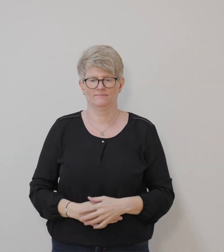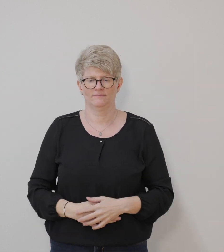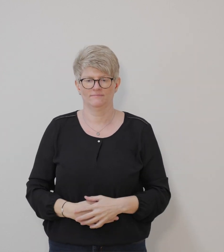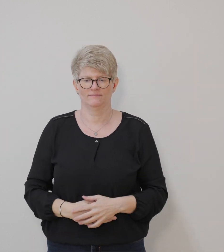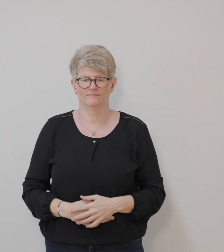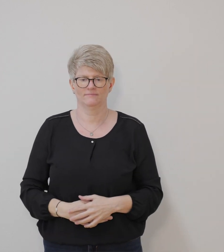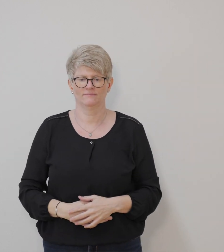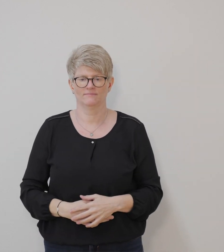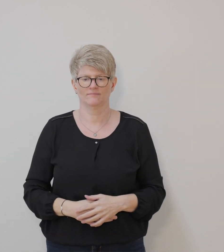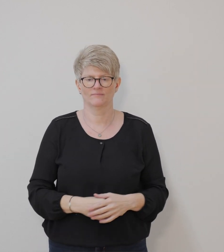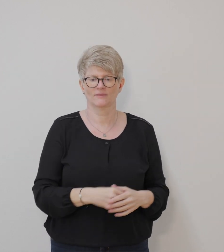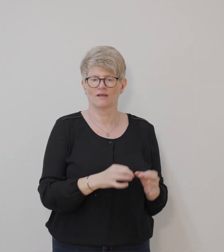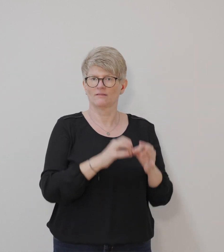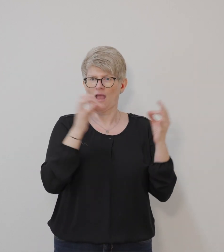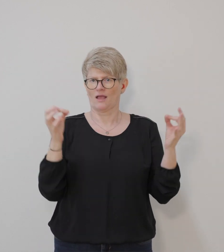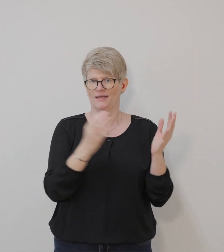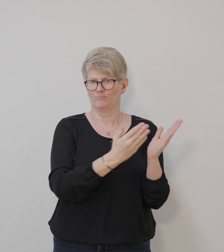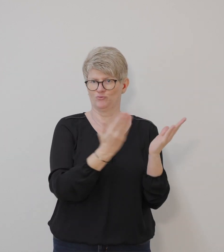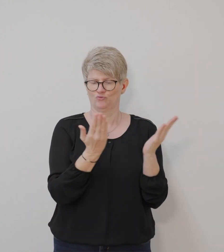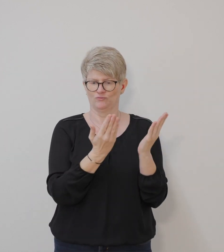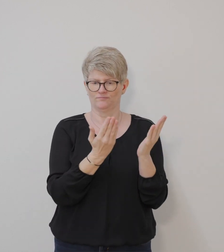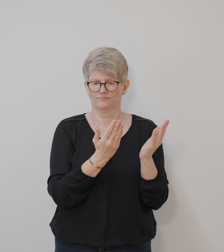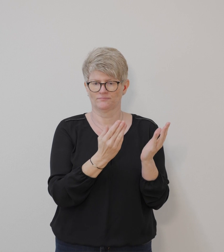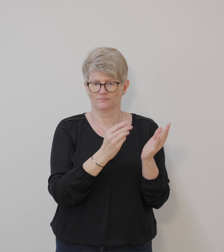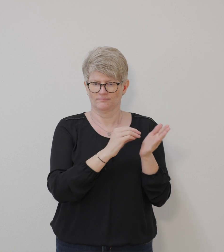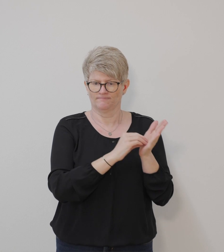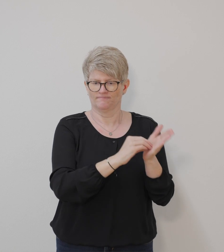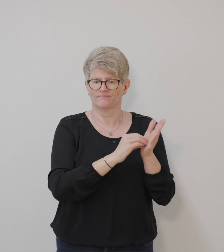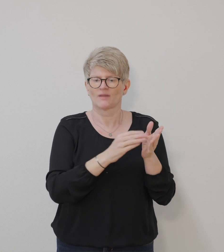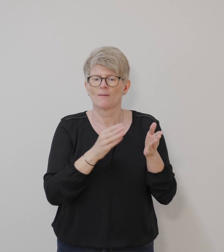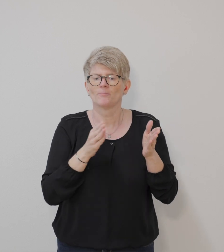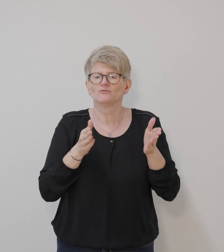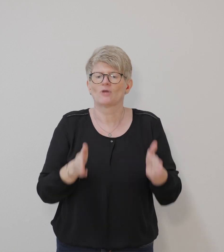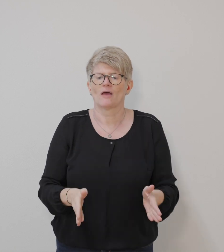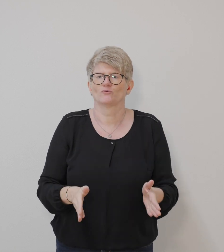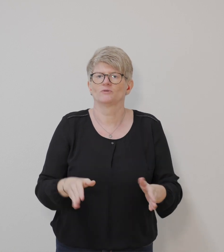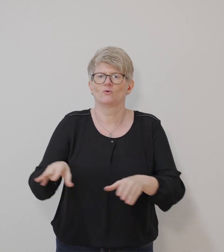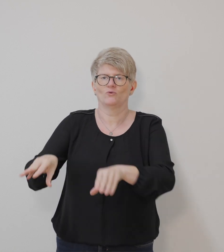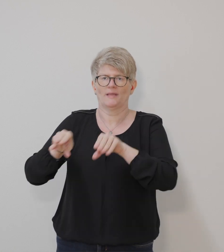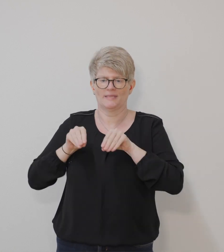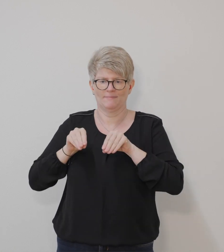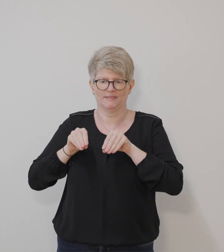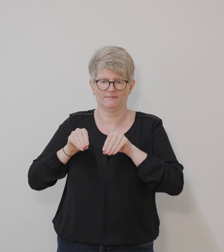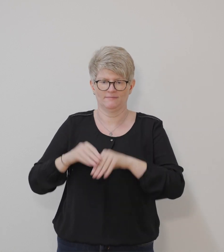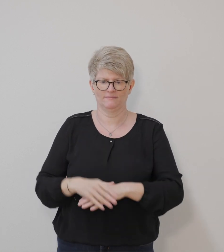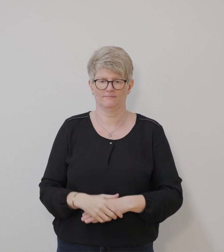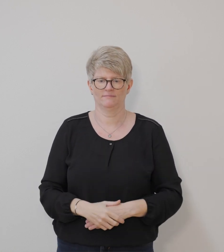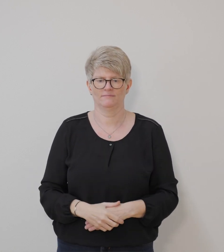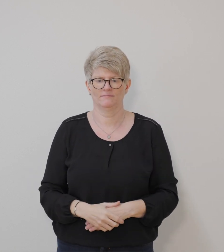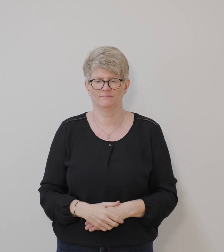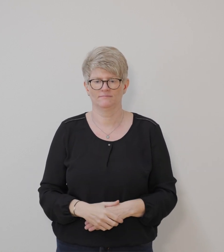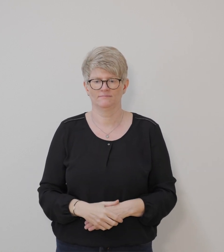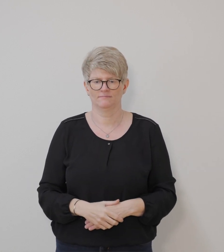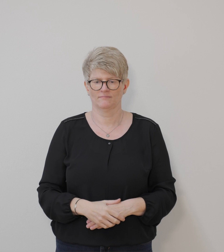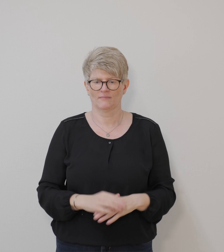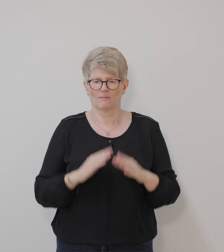Bestattungen in Zeiten der Corona-Pandemie, an sich für uns als Bestatter, was den Umgang mit den Verstorbenen betrifft,